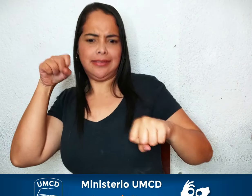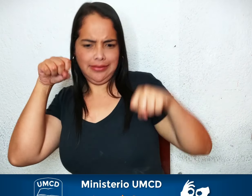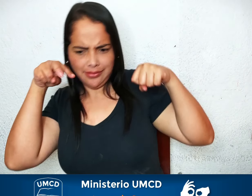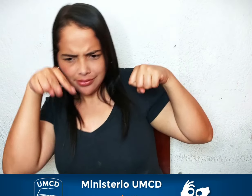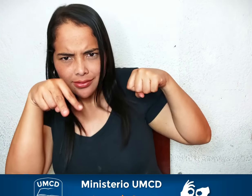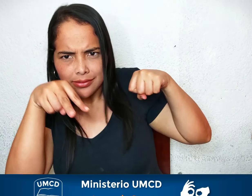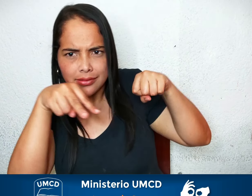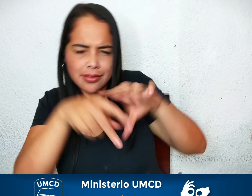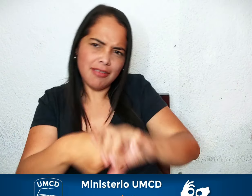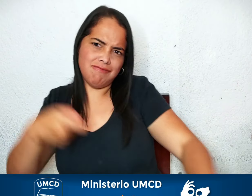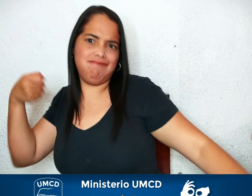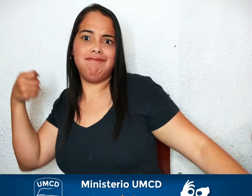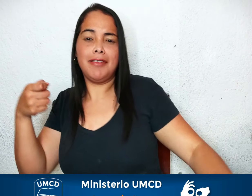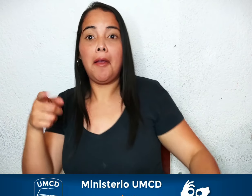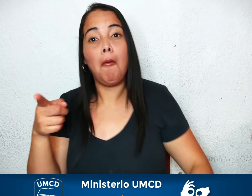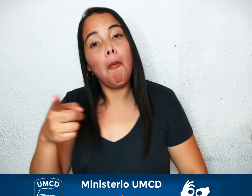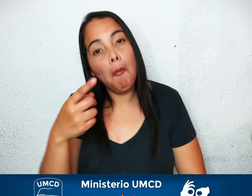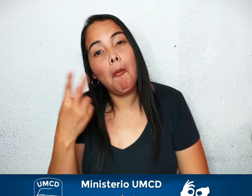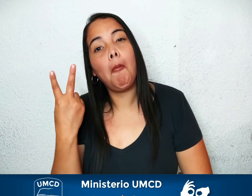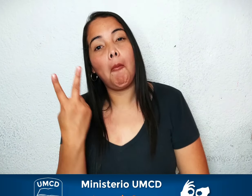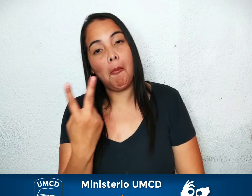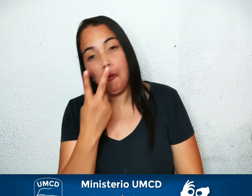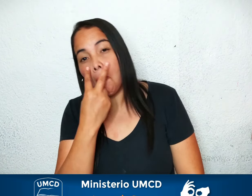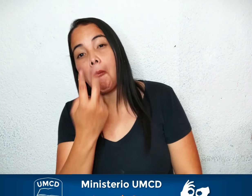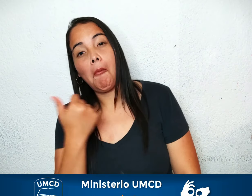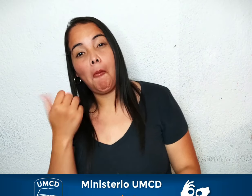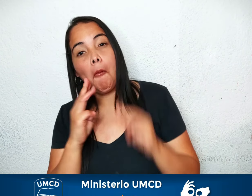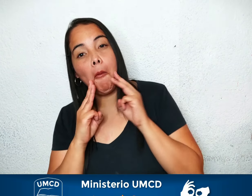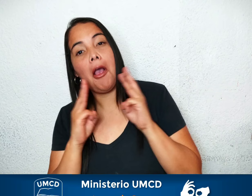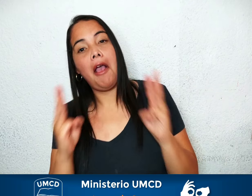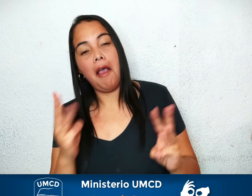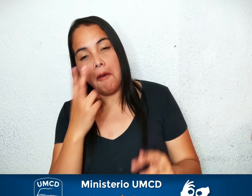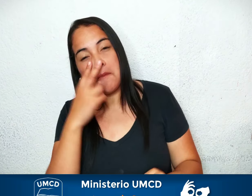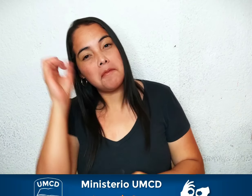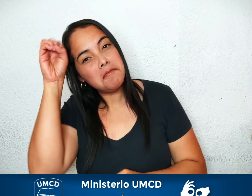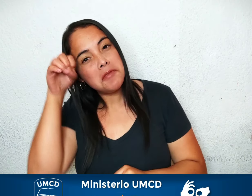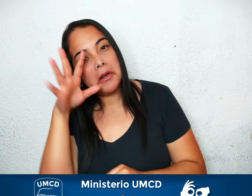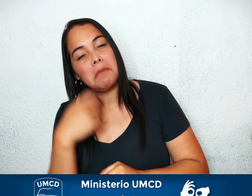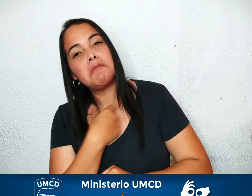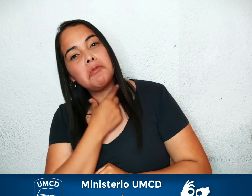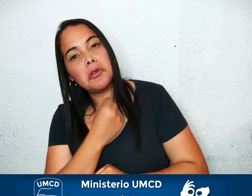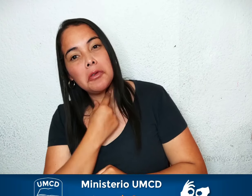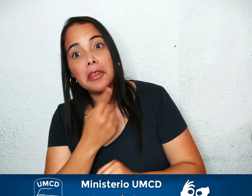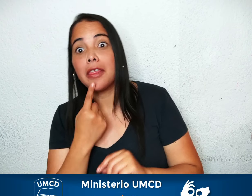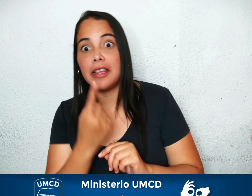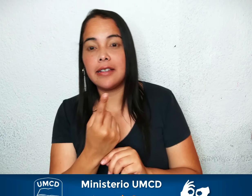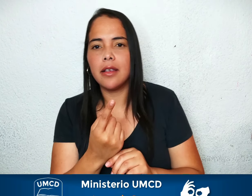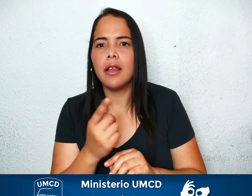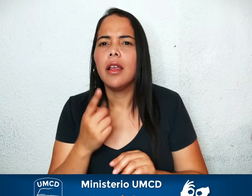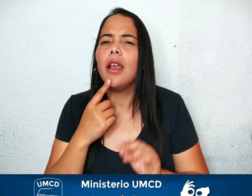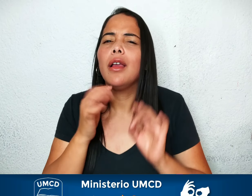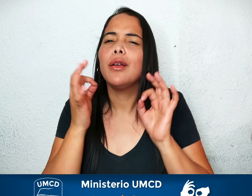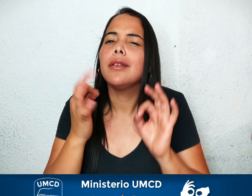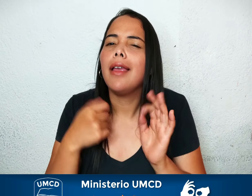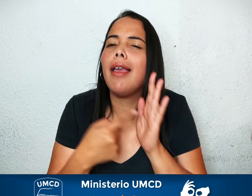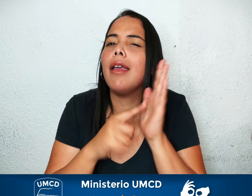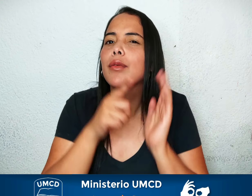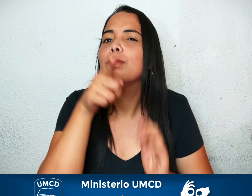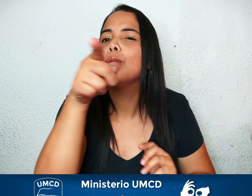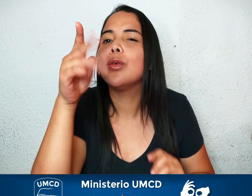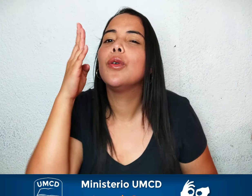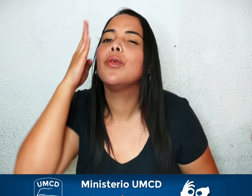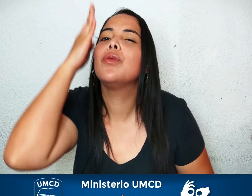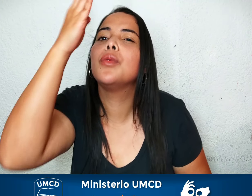al enemigo. ¡Wow! ¡Qué batallas! Pero imagínese si esa es la batalla que usted tiene que